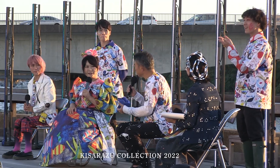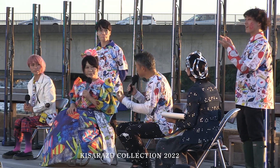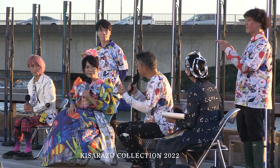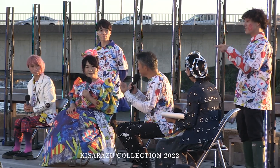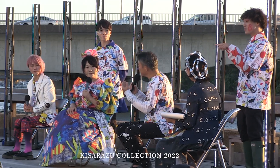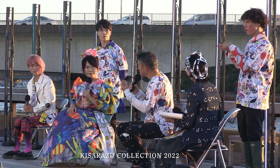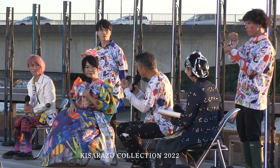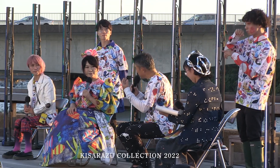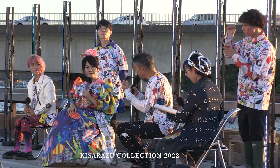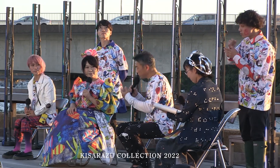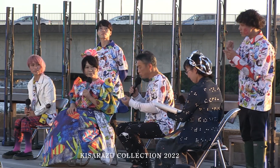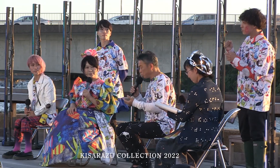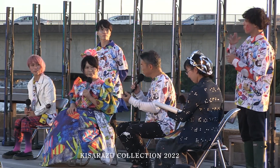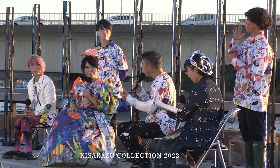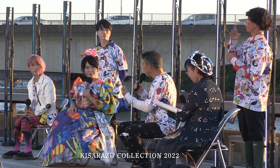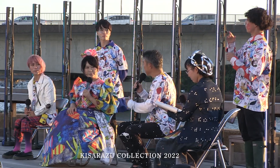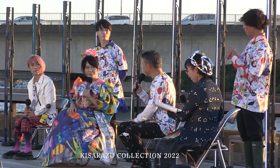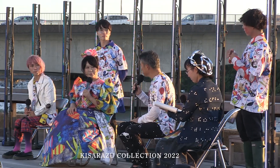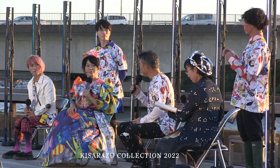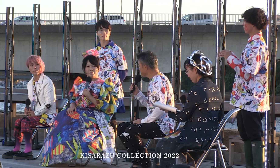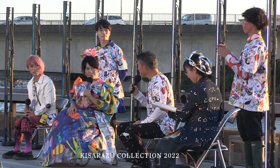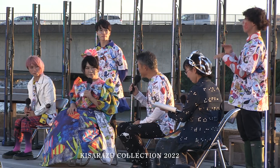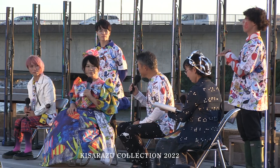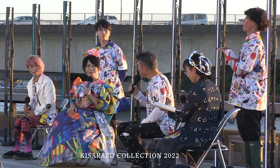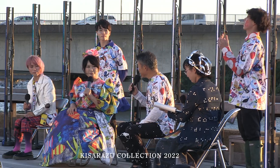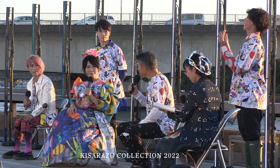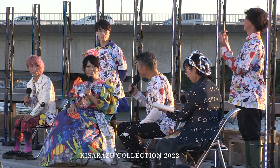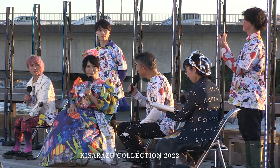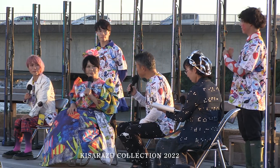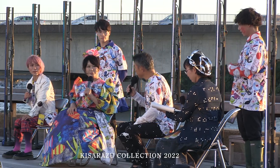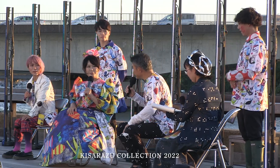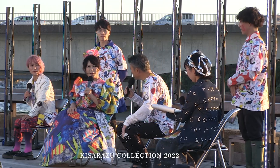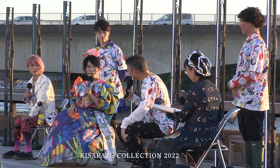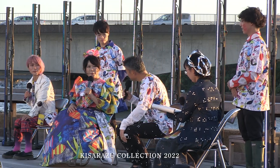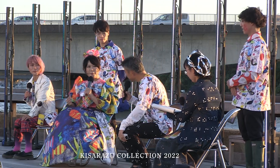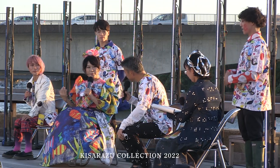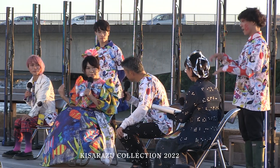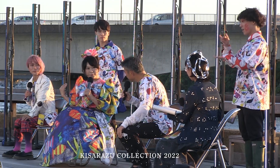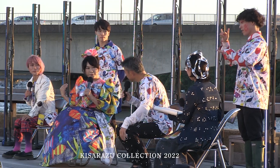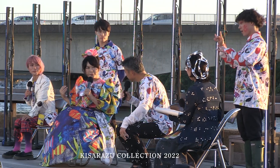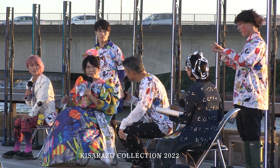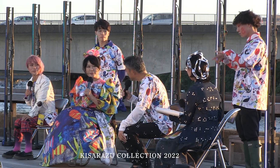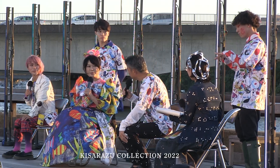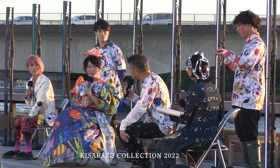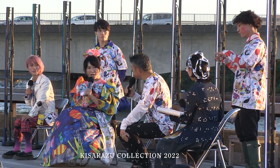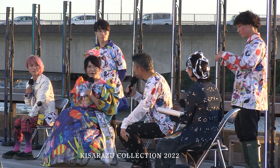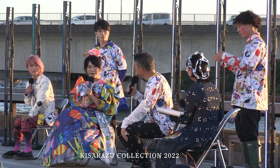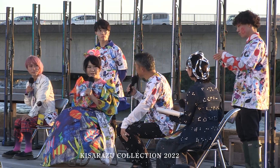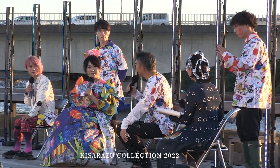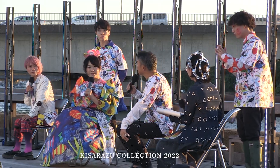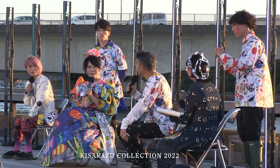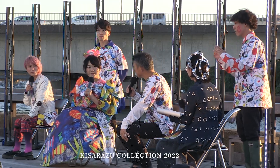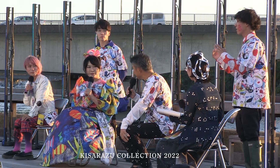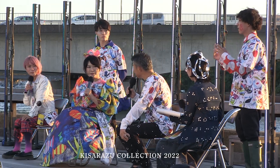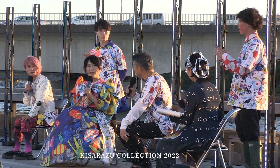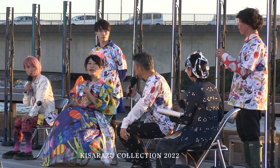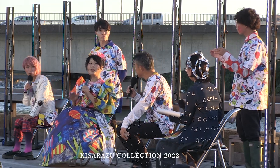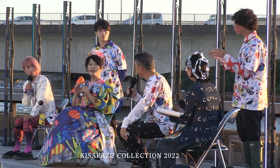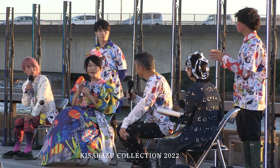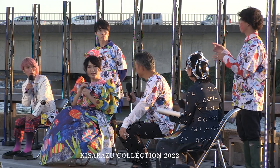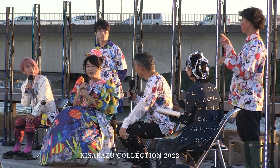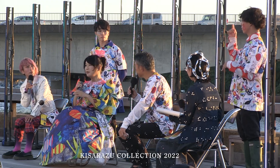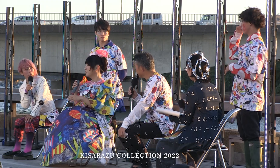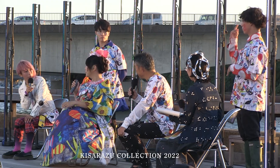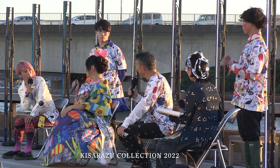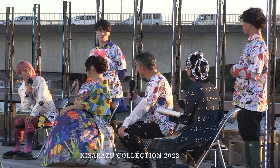しましょうと形にすぐなってですね、本当に企画作るまで時間かからなかったですもんね。 あ